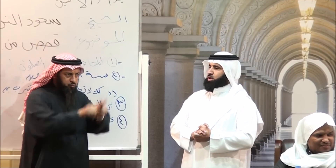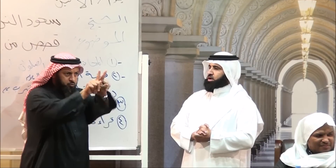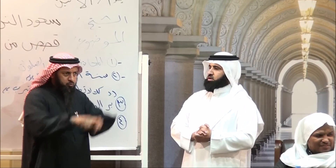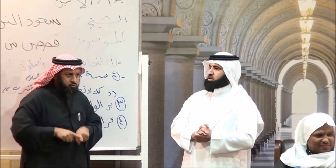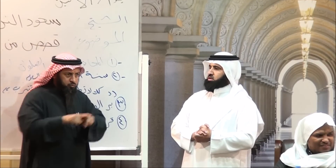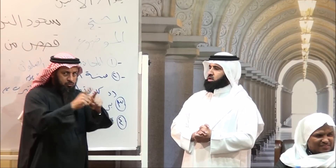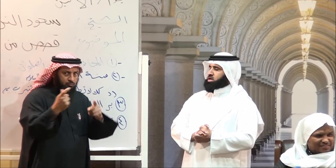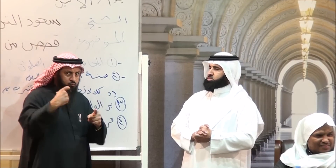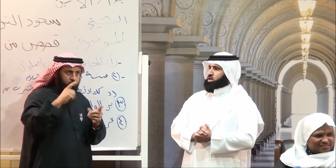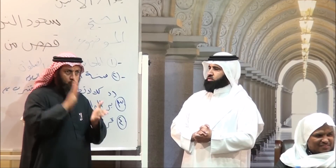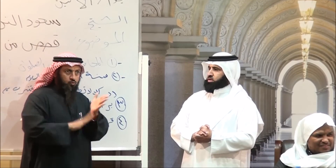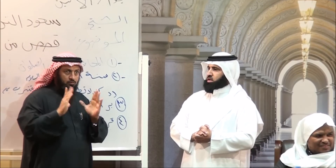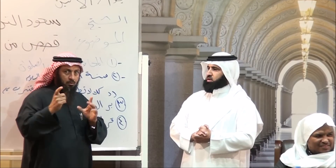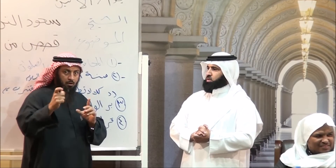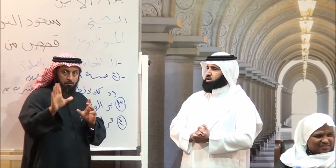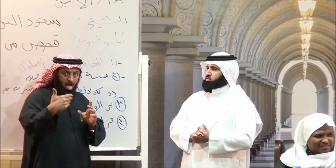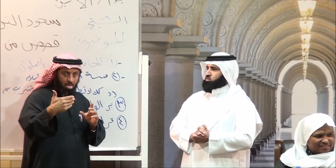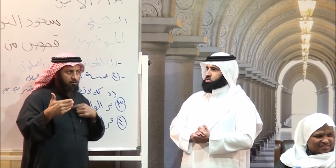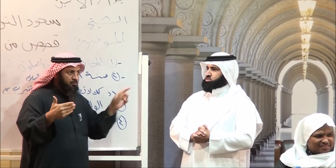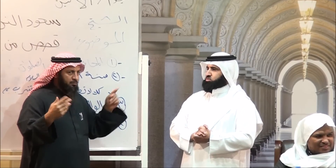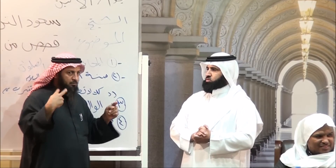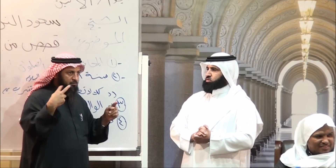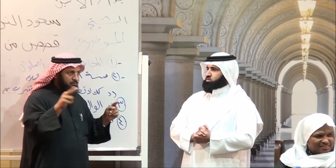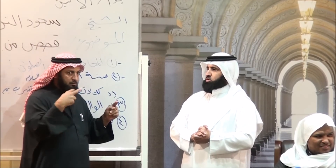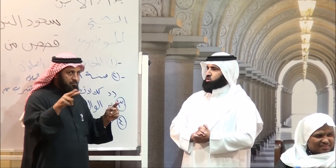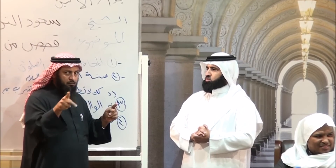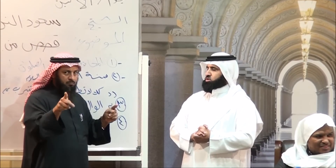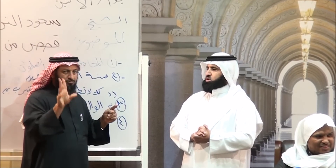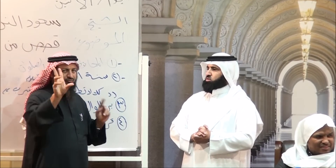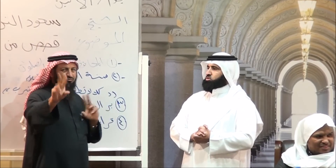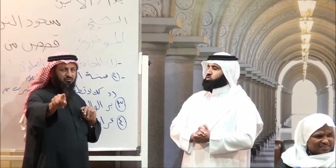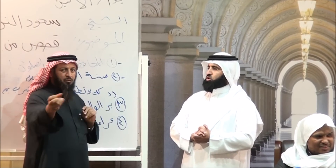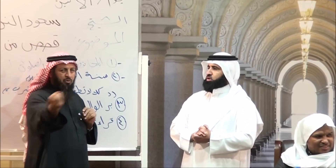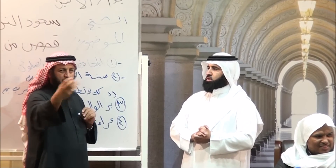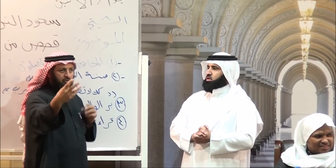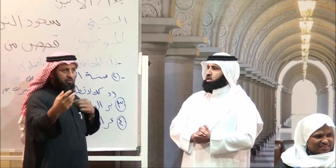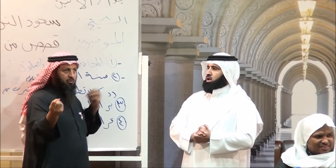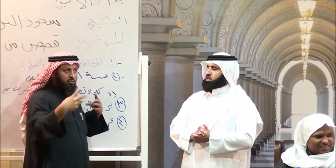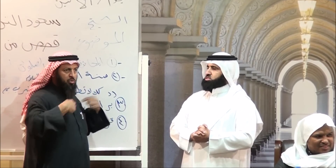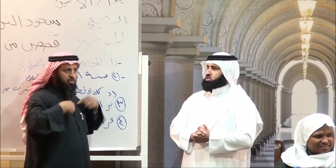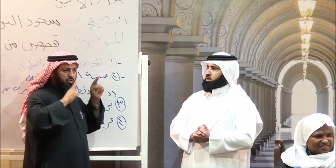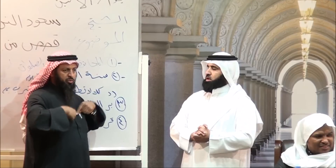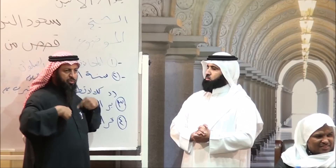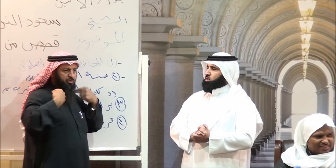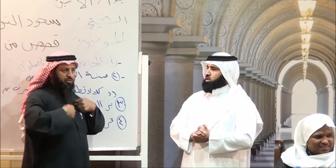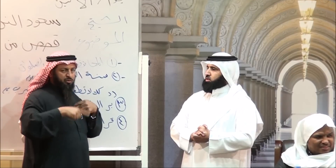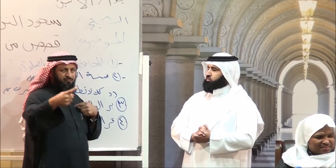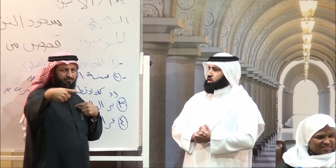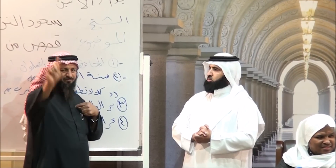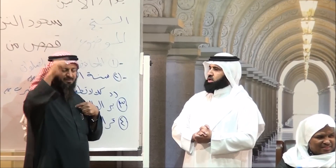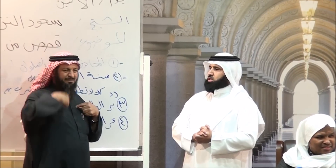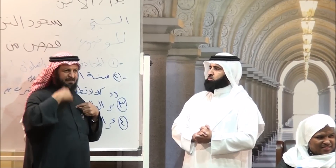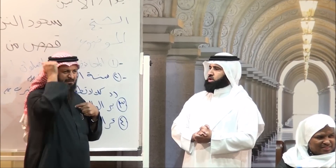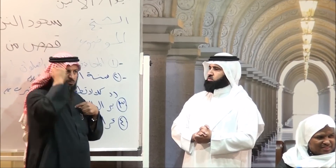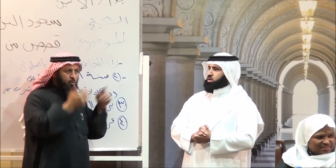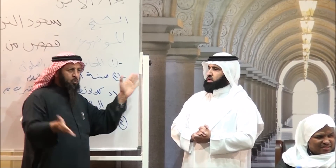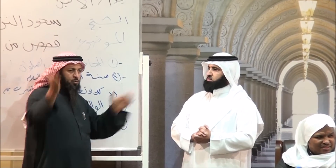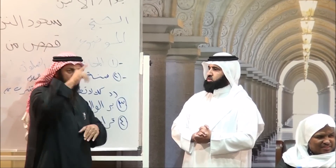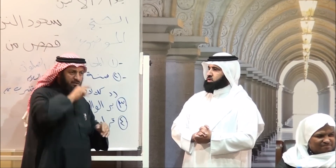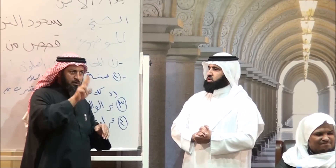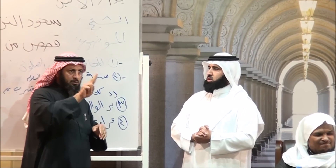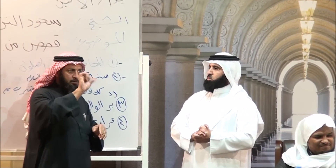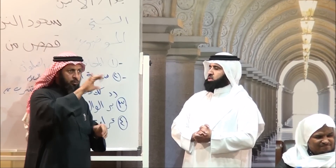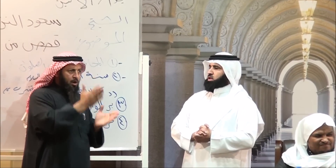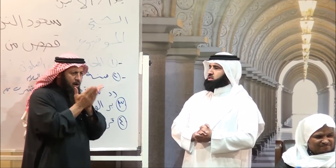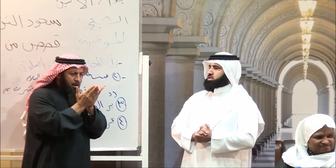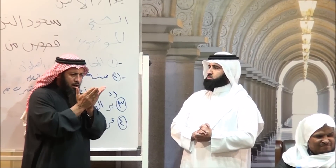الاب والابناء لازم تاخذ عيالك معك المسجد تروح تجي يشوفونك. هذا صرت تبع المنكرات بيفعلوا المنكرات